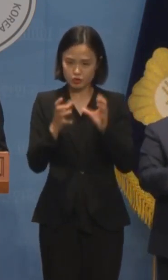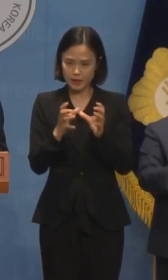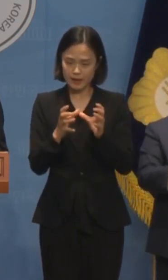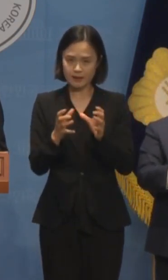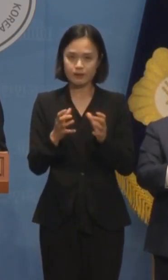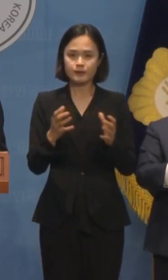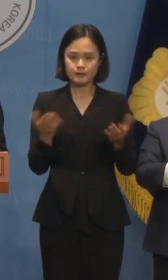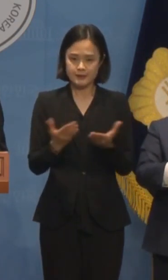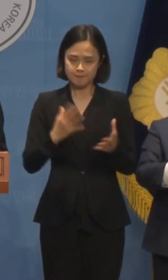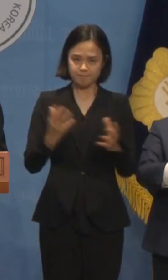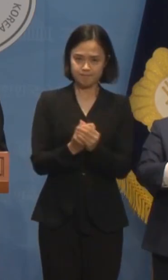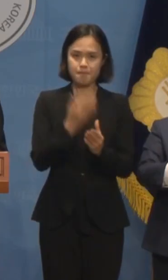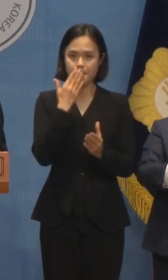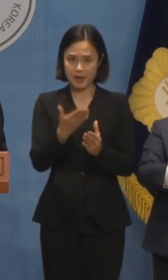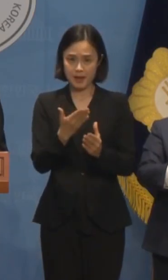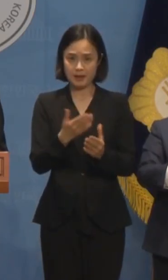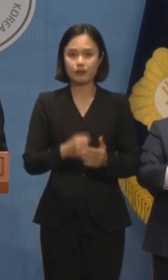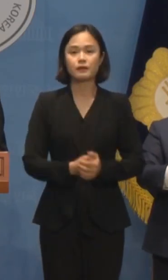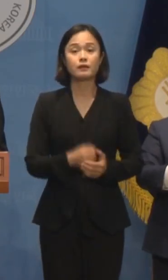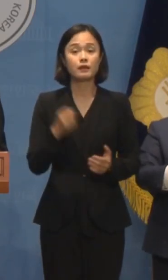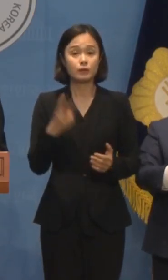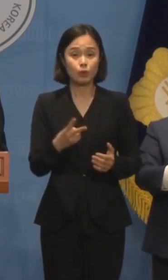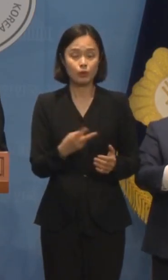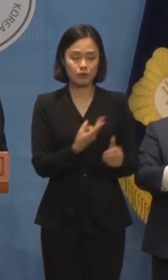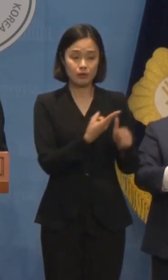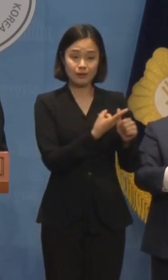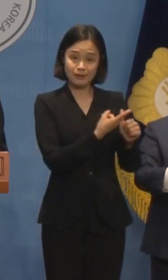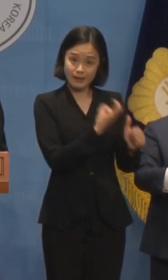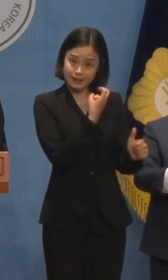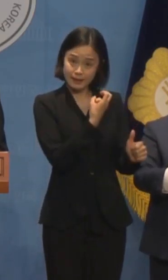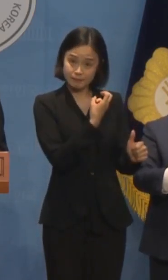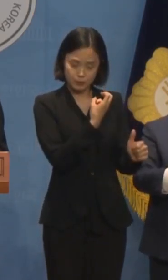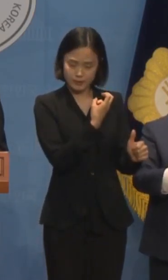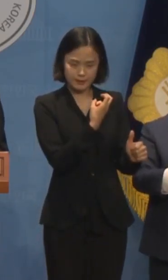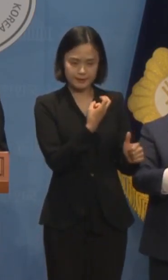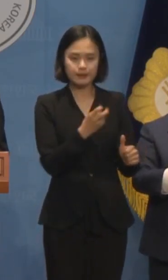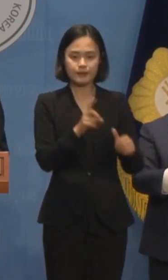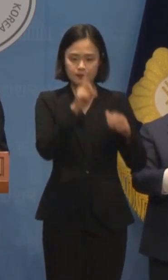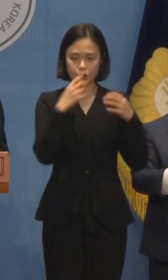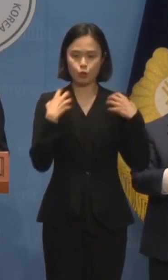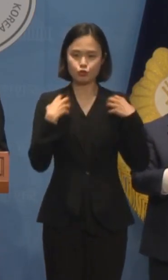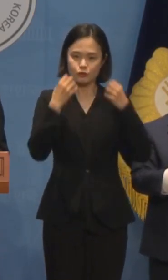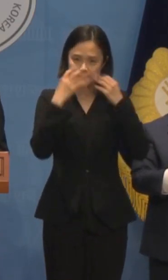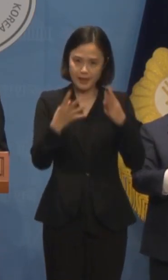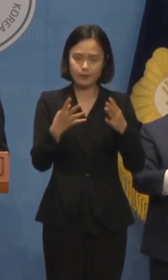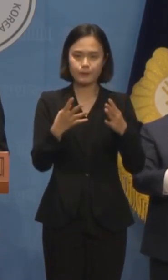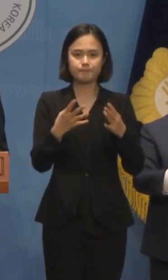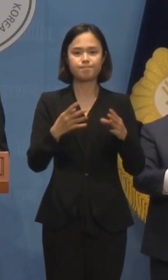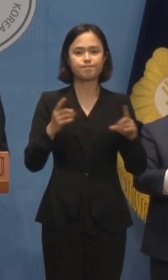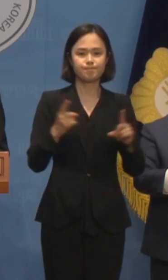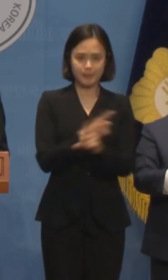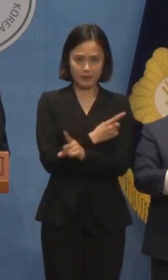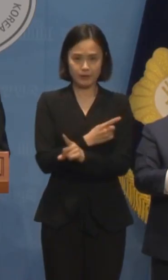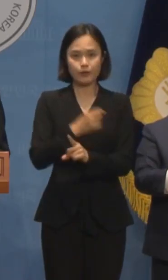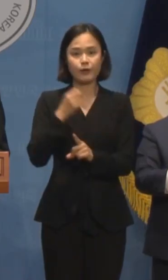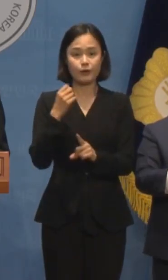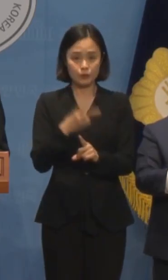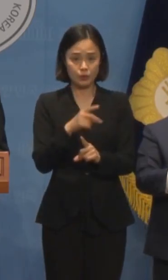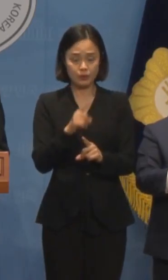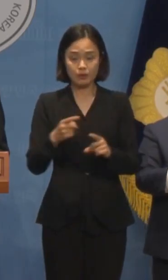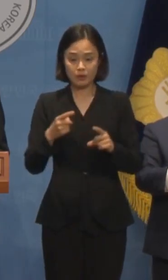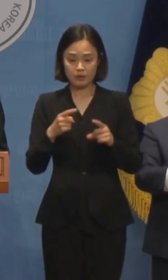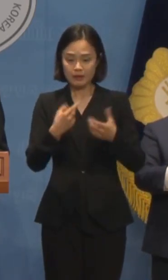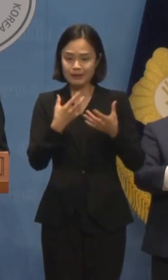것을 피할 수 있으며 그나마 탄핵보다는 정권 재창출 가능성과 당의 존립 가능성이 높다고